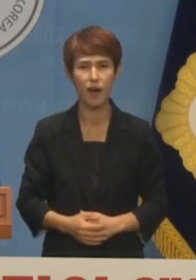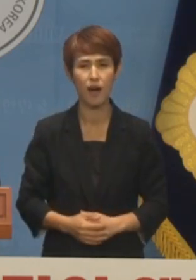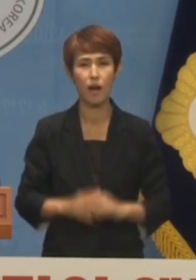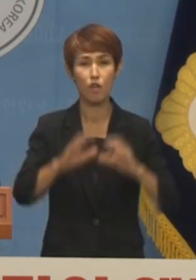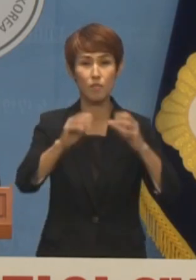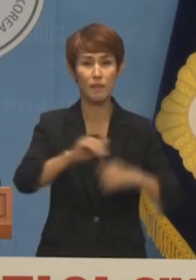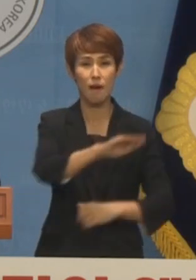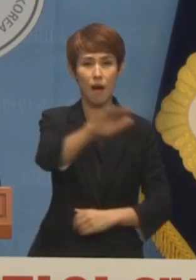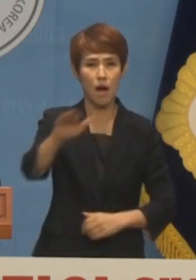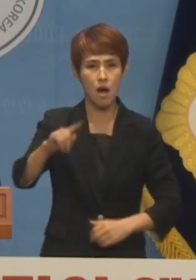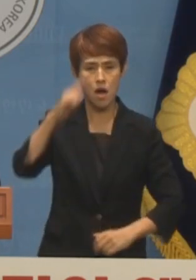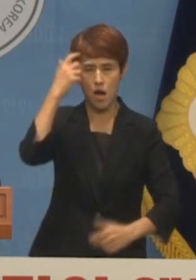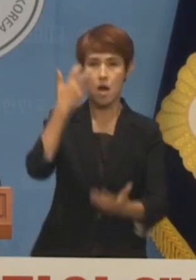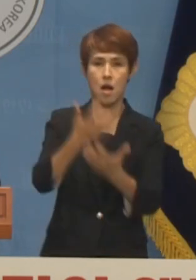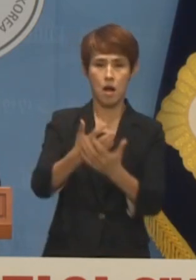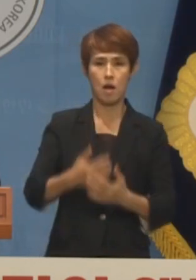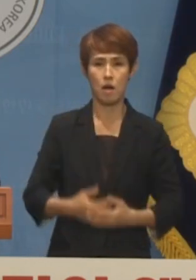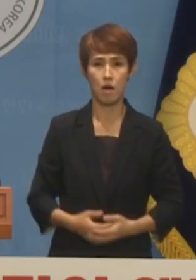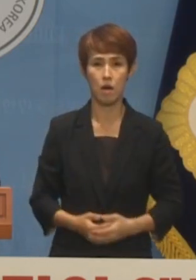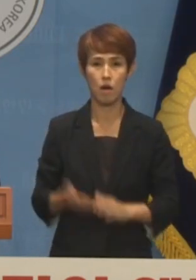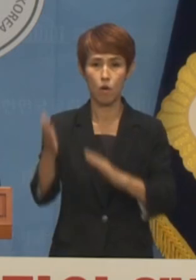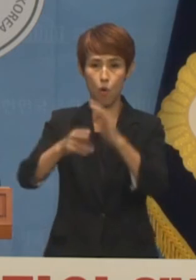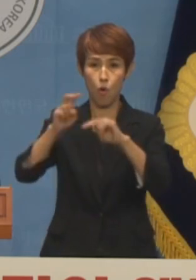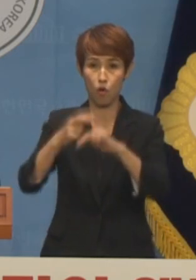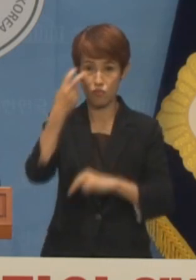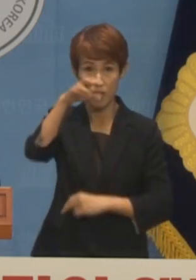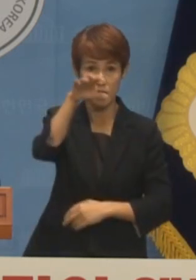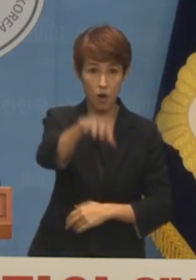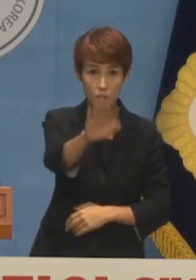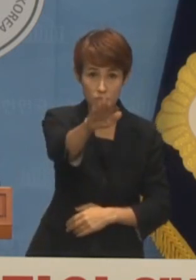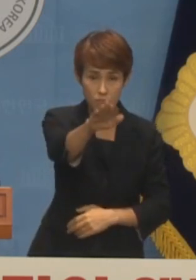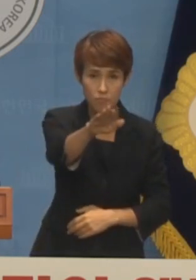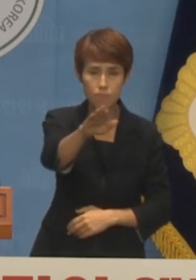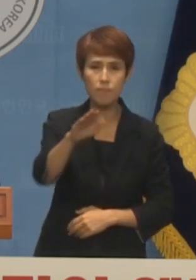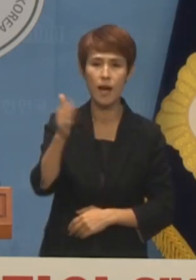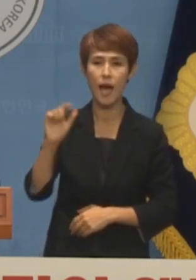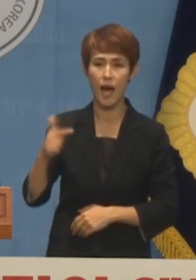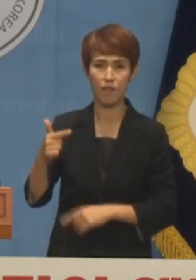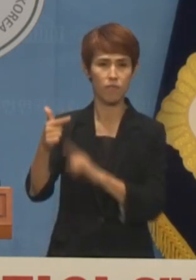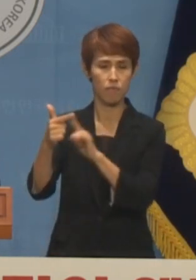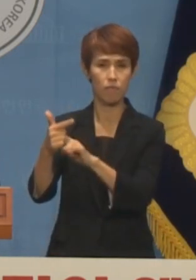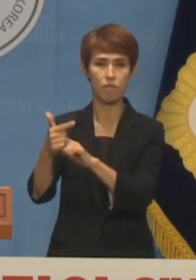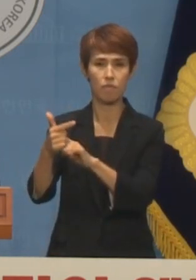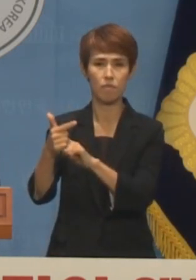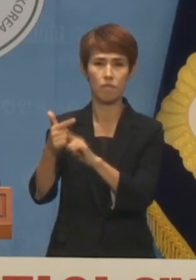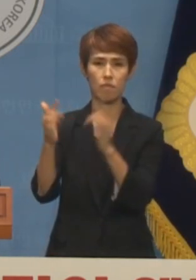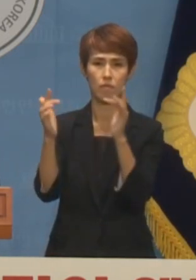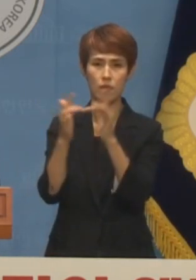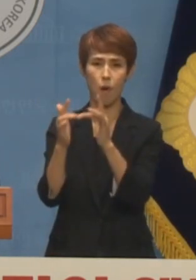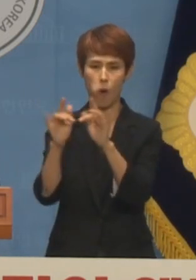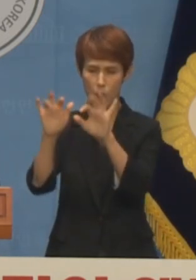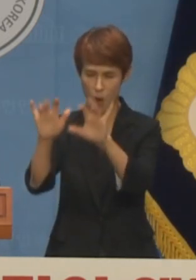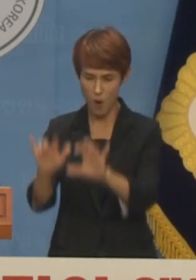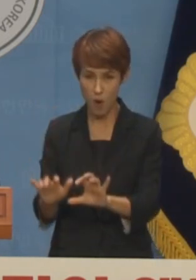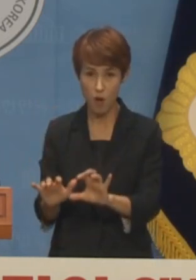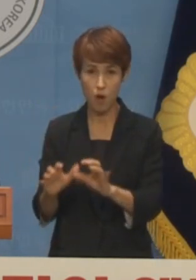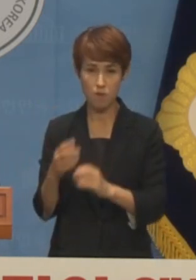경악한다. 공수처는 한동훈 전 법무부 장관의 댓글팀 의혹 즉각